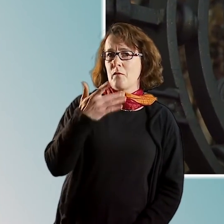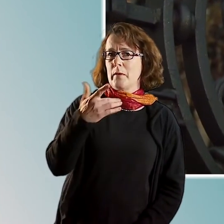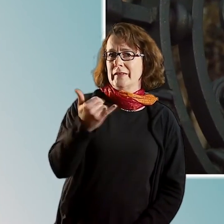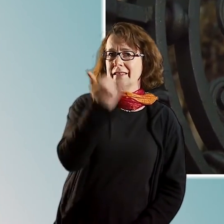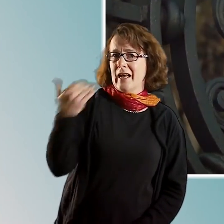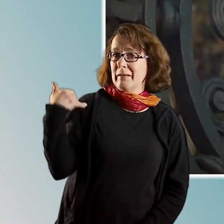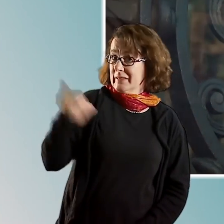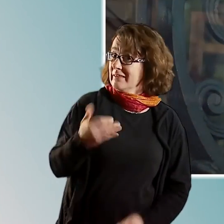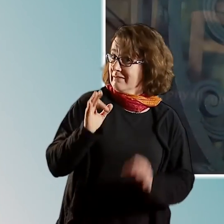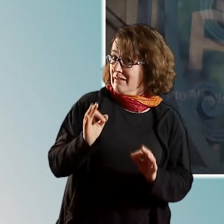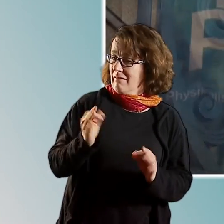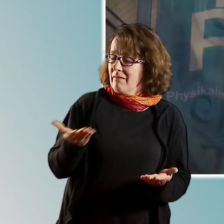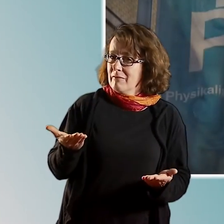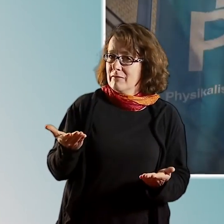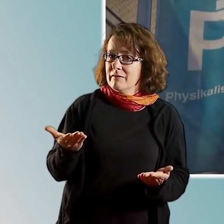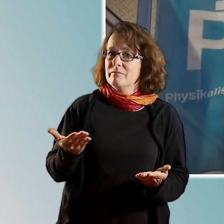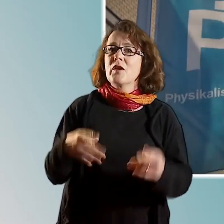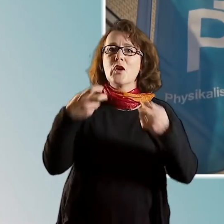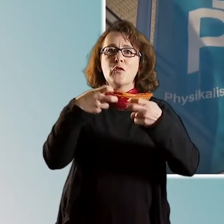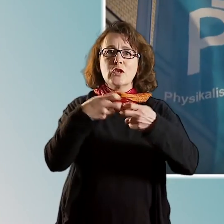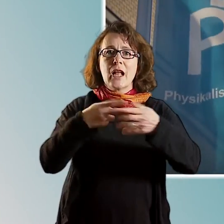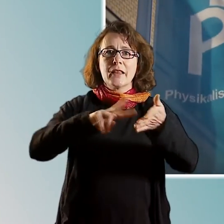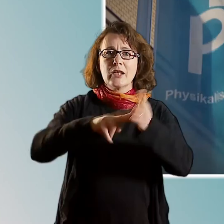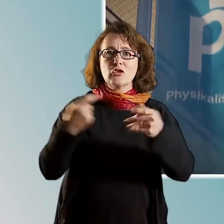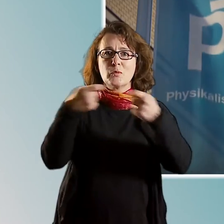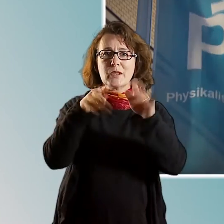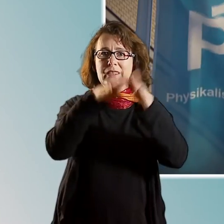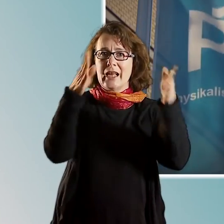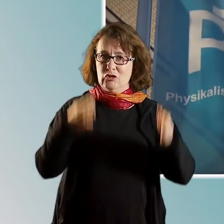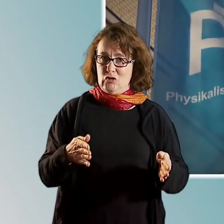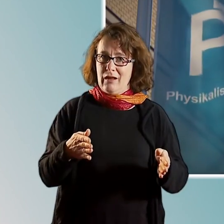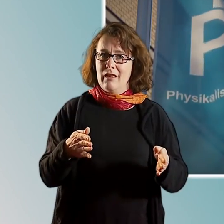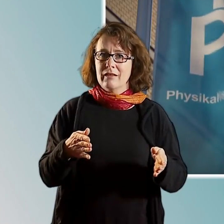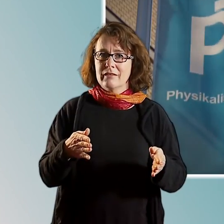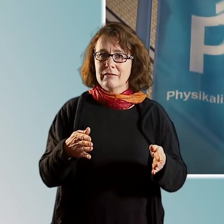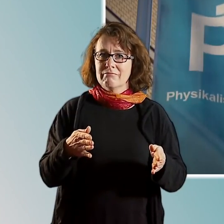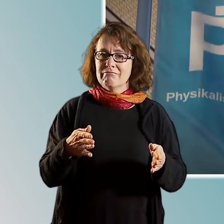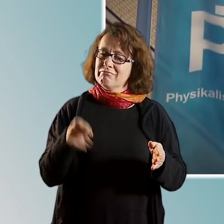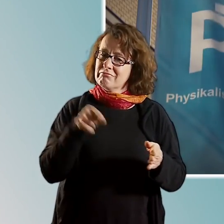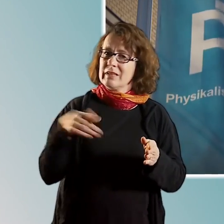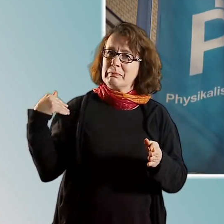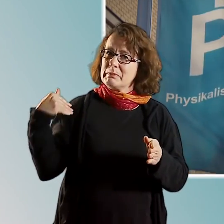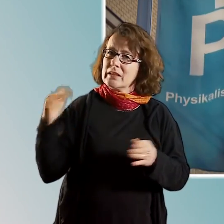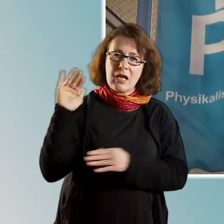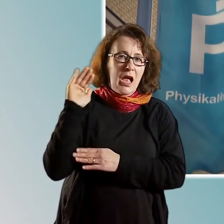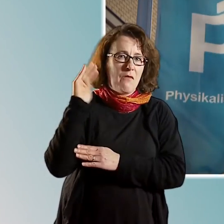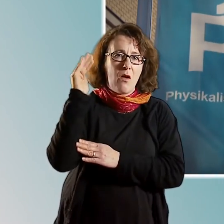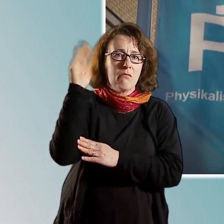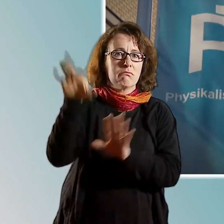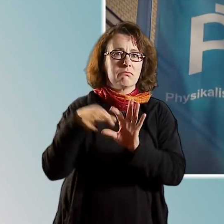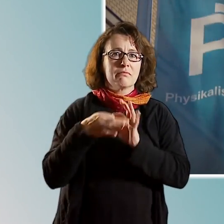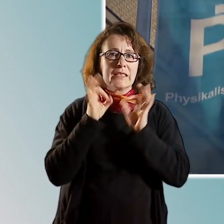125 Jahre genau. Die Physikalisch-Technische Bundesanstalt. Eine Erfolgsgeschichte der